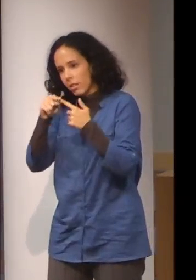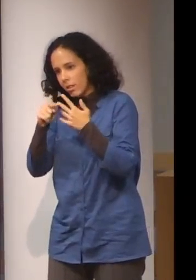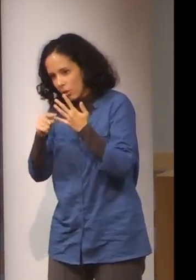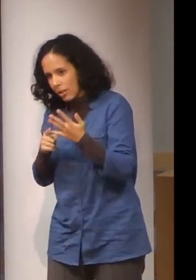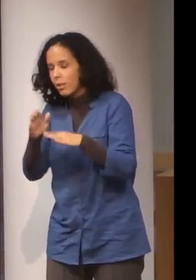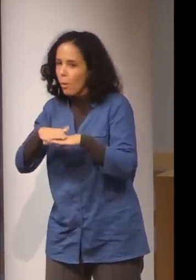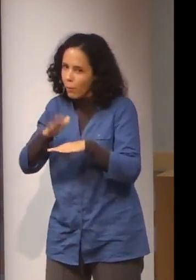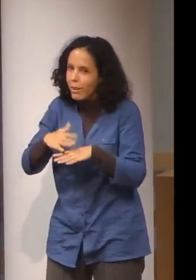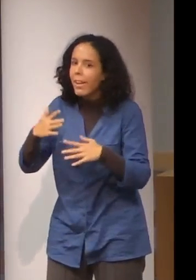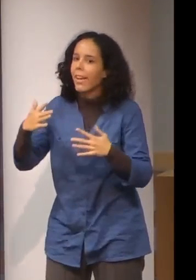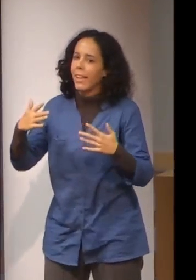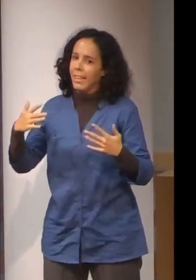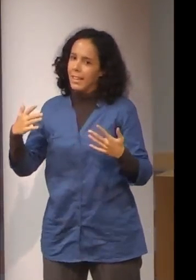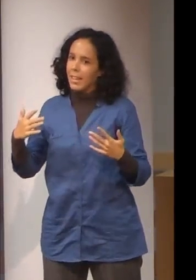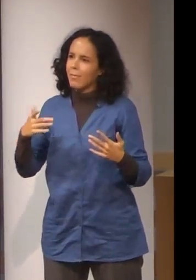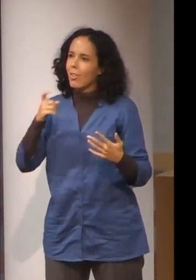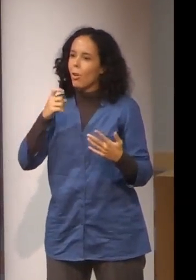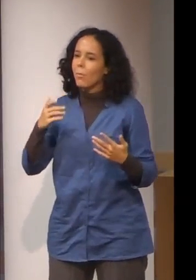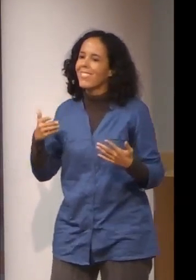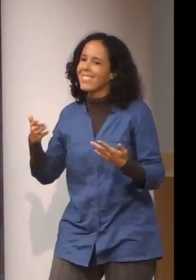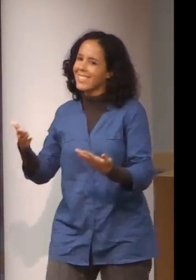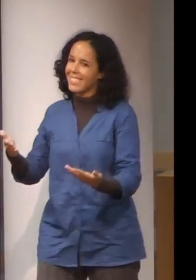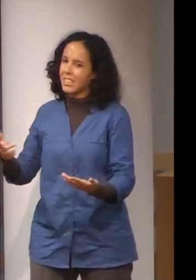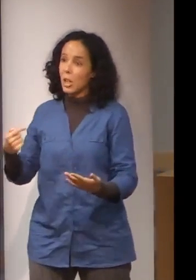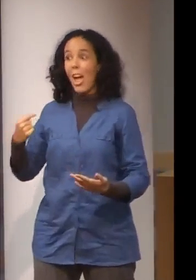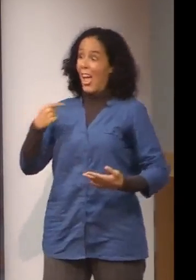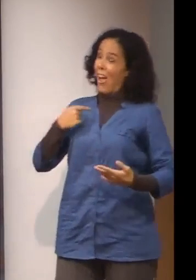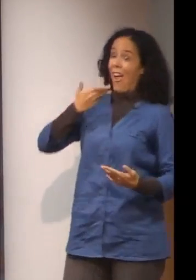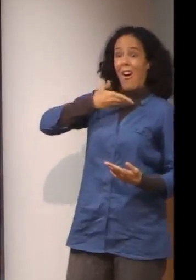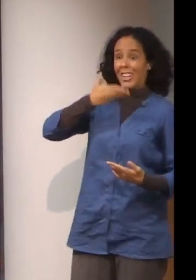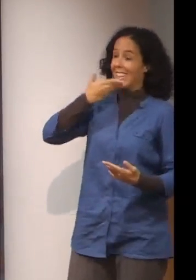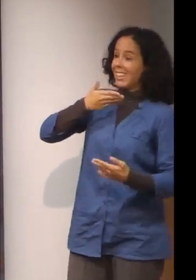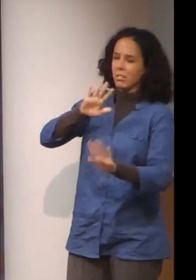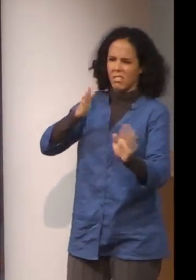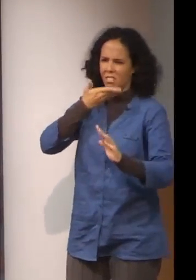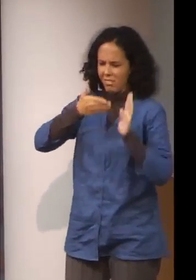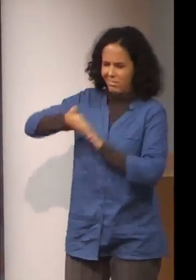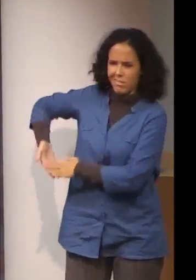dirigíamos? Entonces, había que explicarles a las personas sordas del porqué de esta investigación.